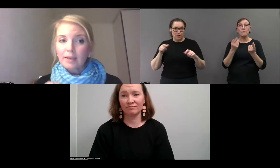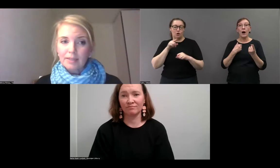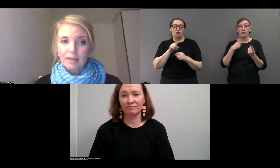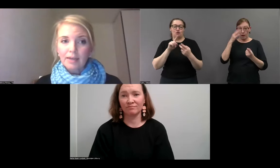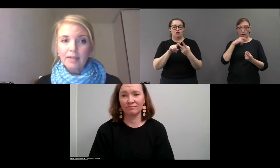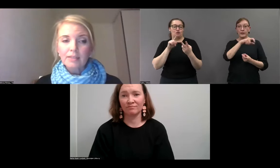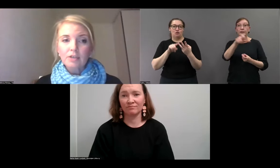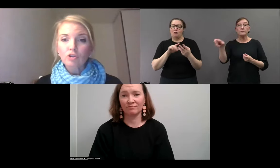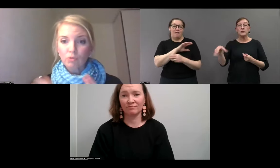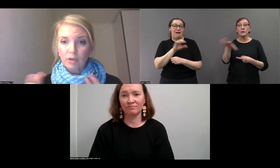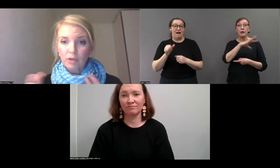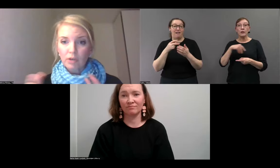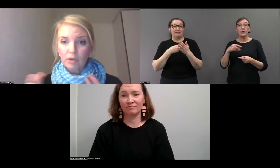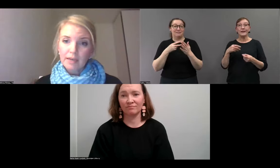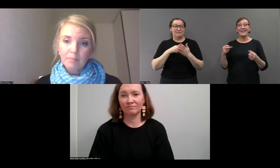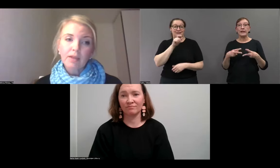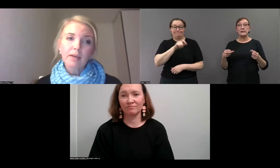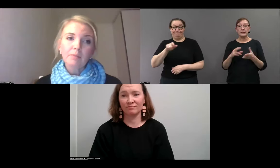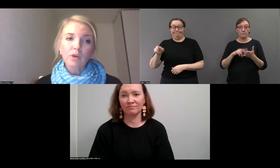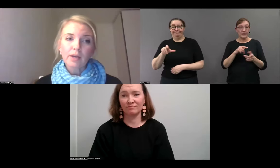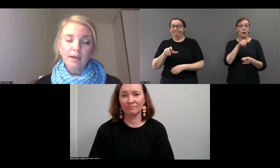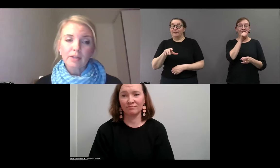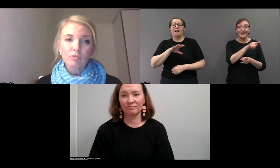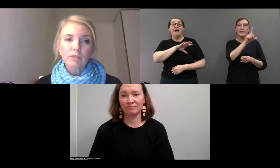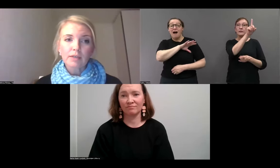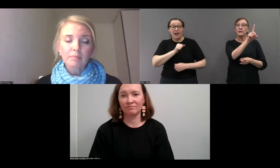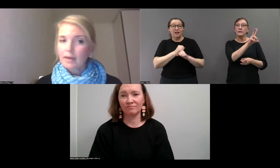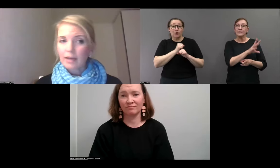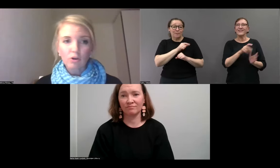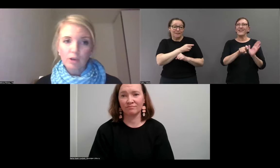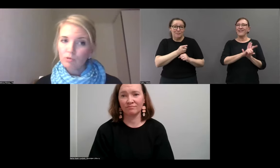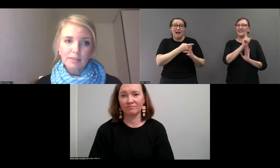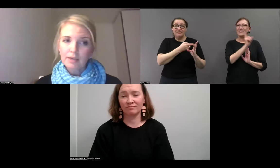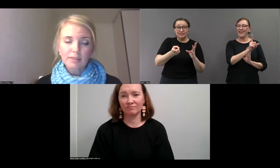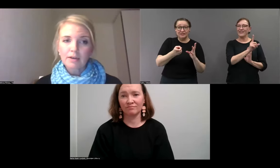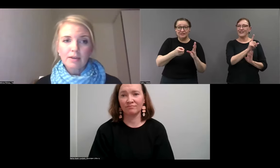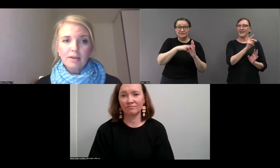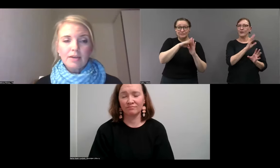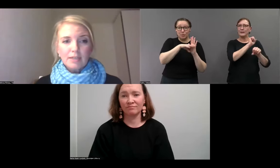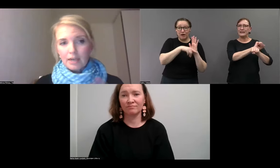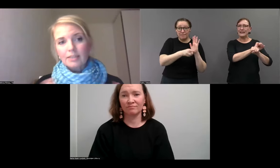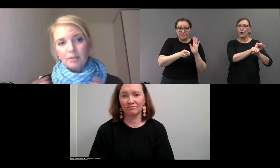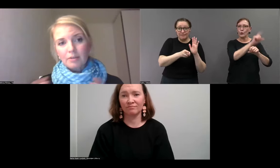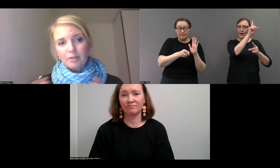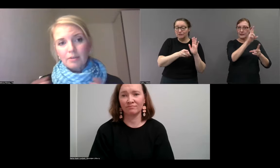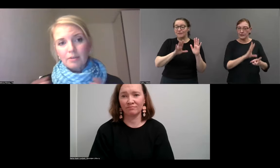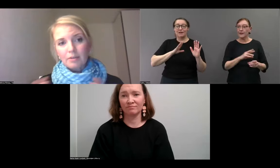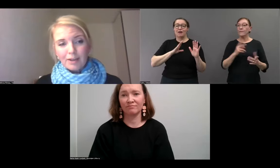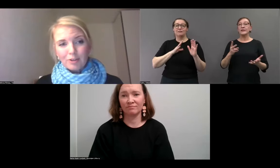kaikkien tekstittäjien kädet sidottu nimenomaan näihin muihin lähetyksiin, ja meillä ei ole yhtään sellaista